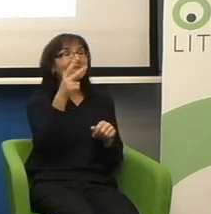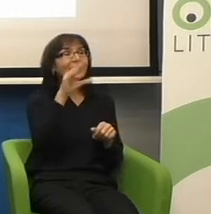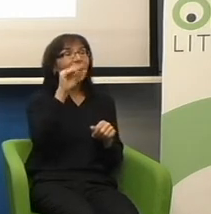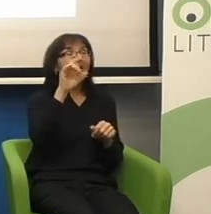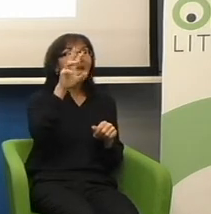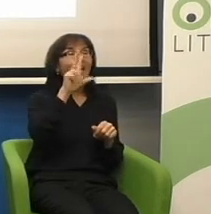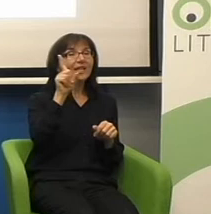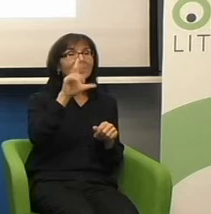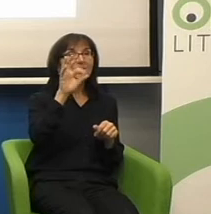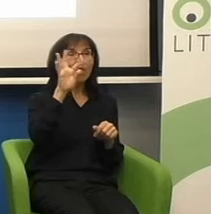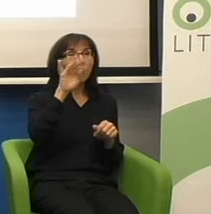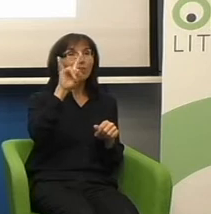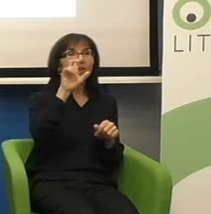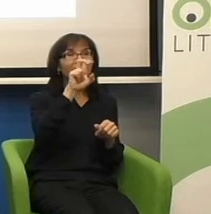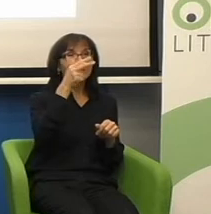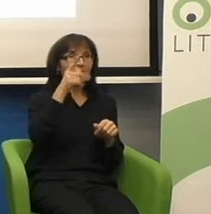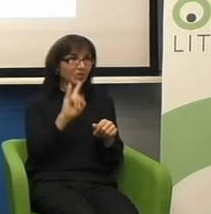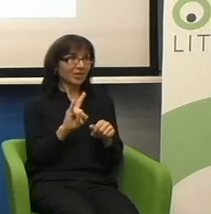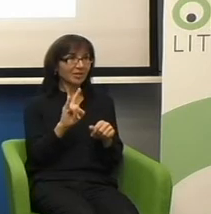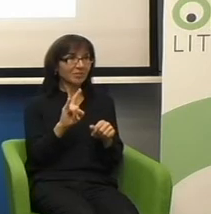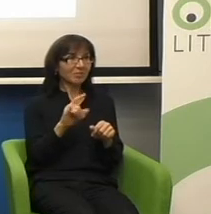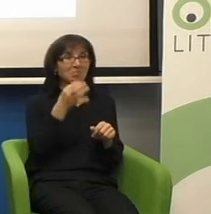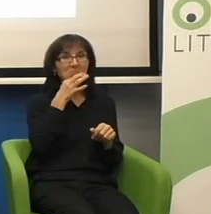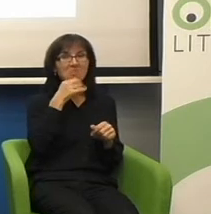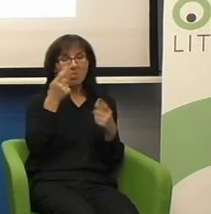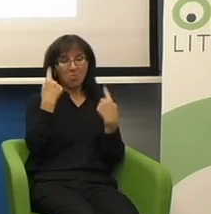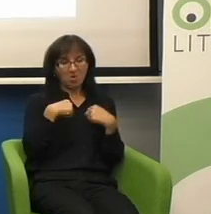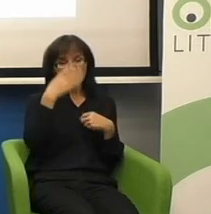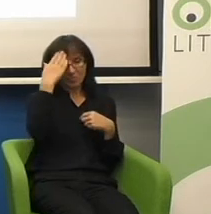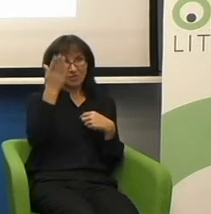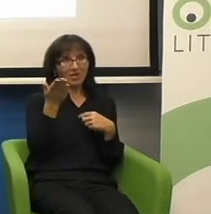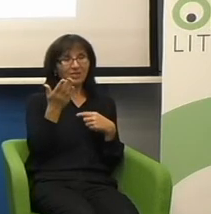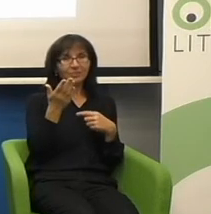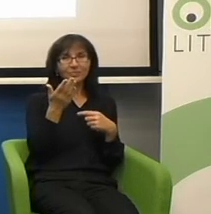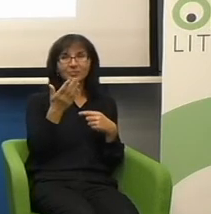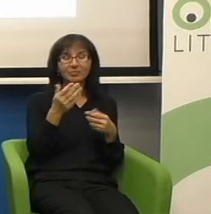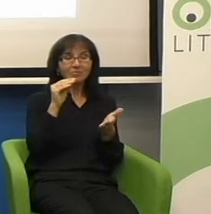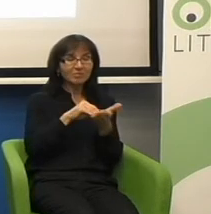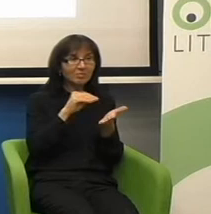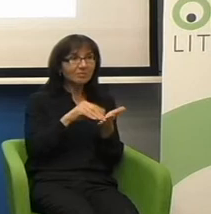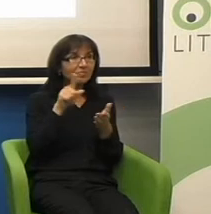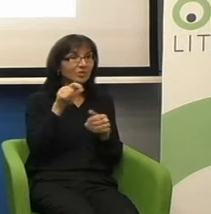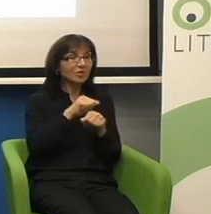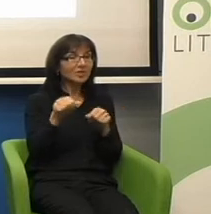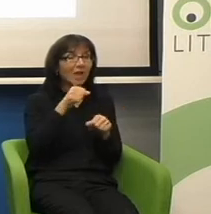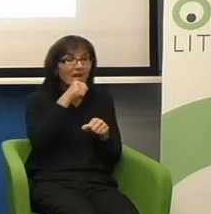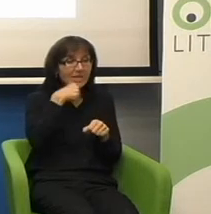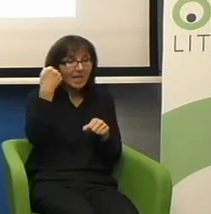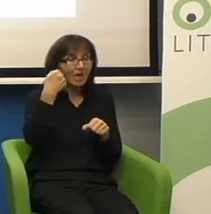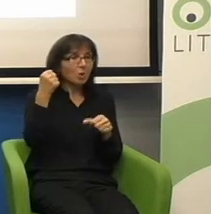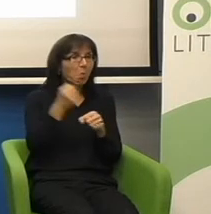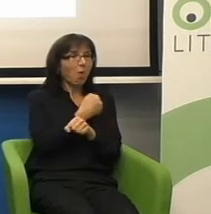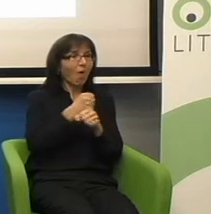ważna informacja, bo tego na pewno nie widzieliśmy. Tak, no właśnie, no przyzwyczailiśmy się do tego, że to jest starsza, poważna